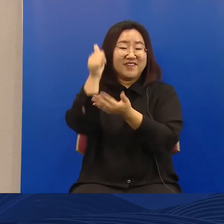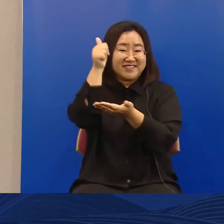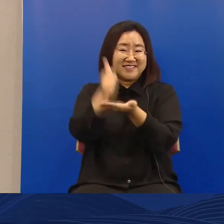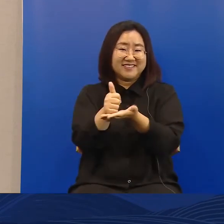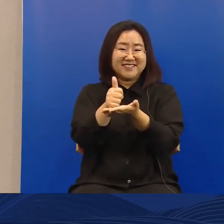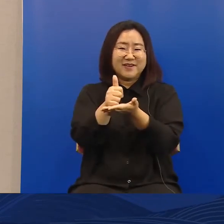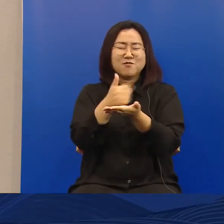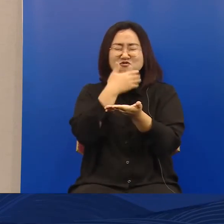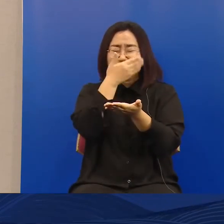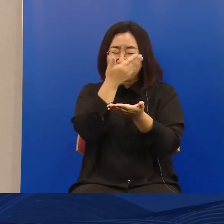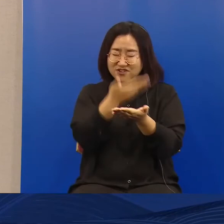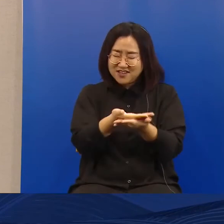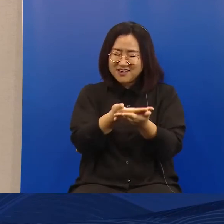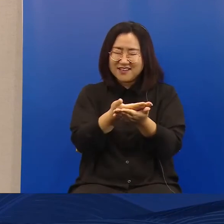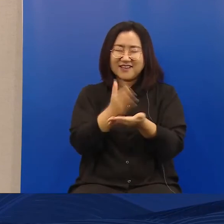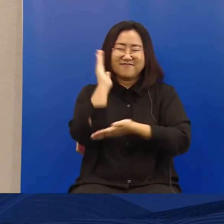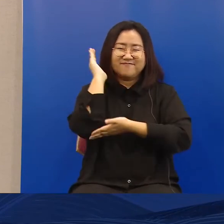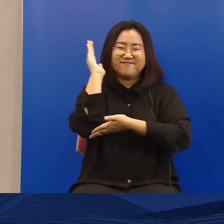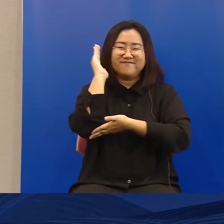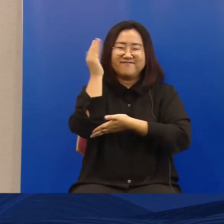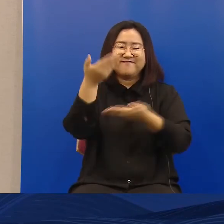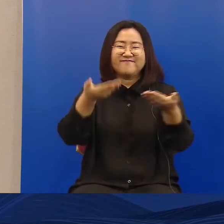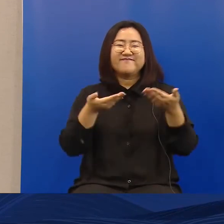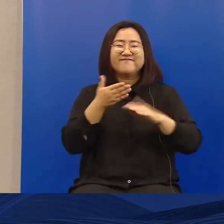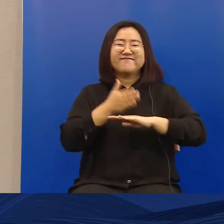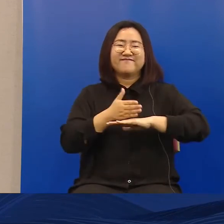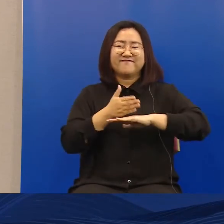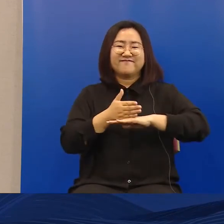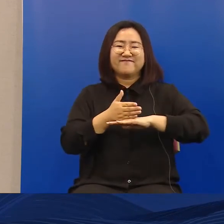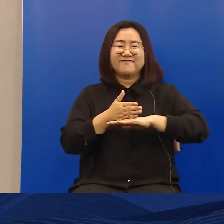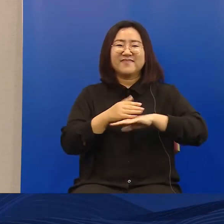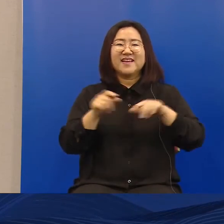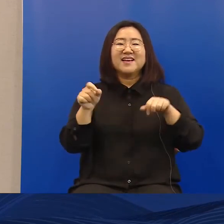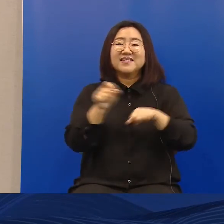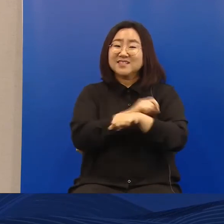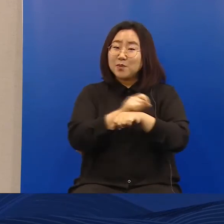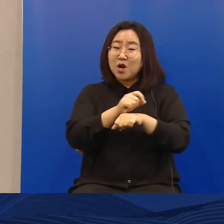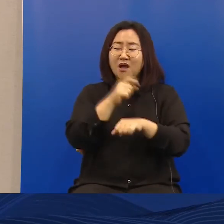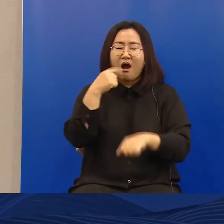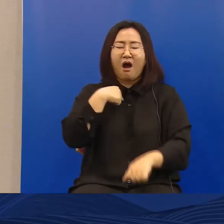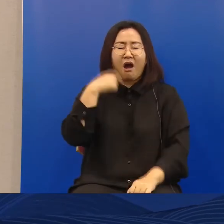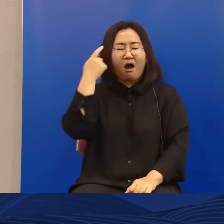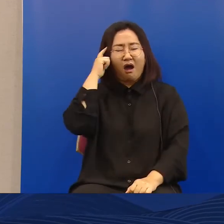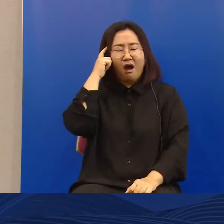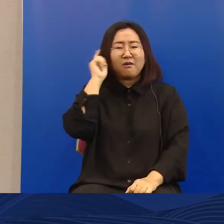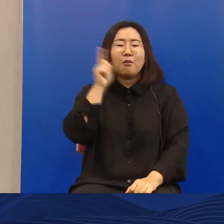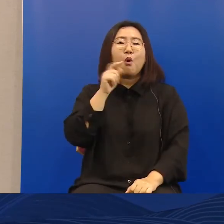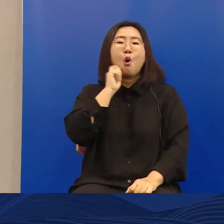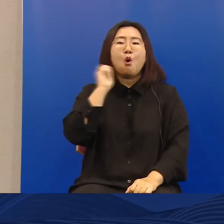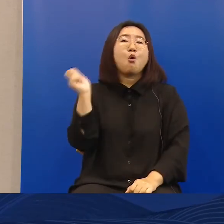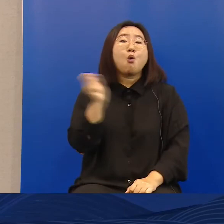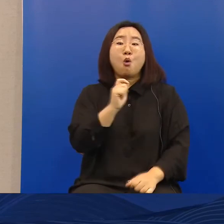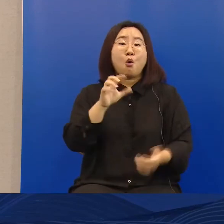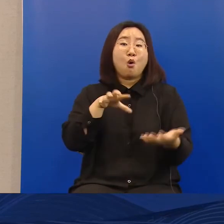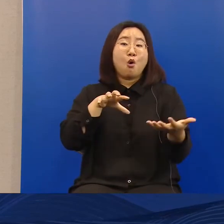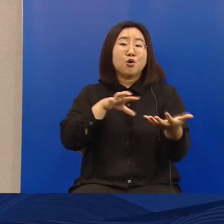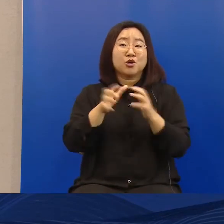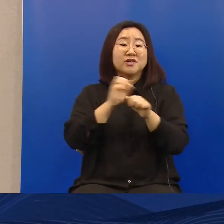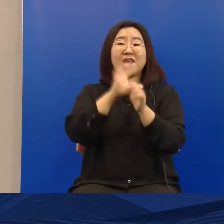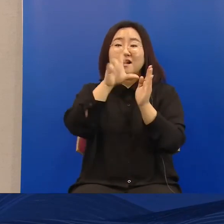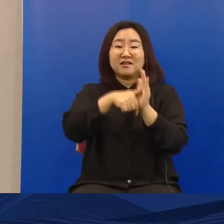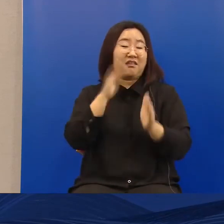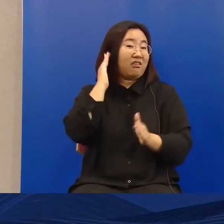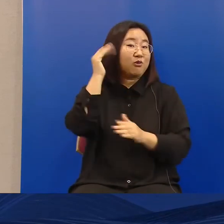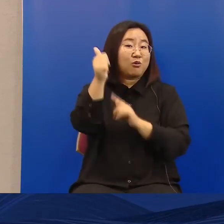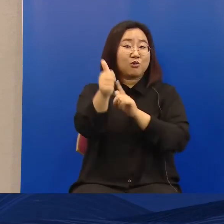귀한 토론의 말씀을 전해 주셨습니다. 특별히 인상적인 것은 우크라이나 전쟁 가운데